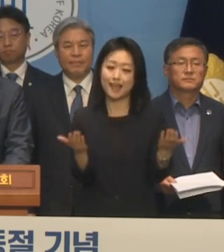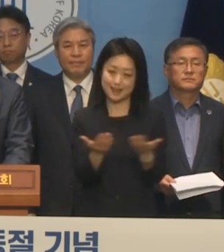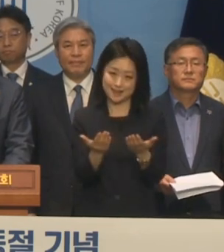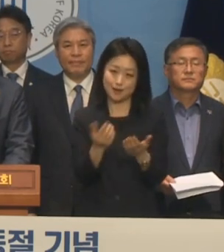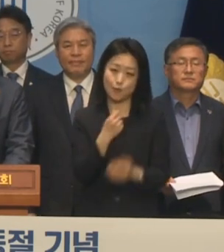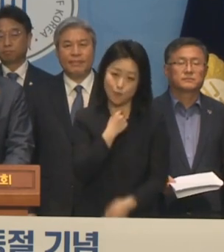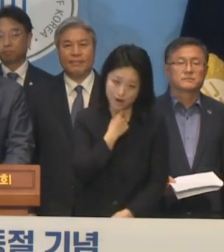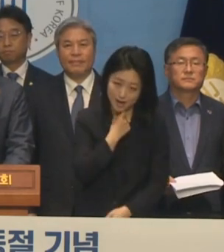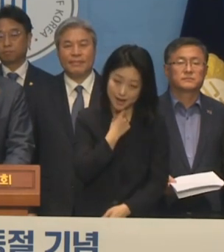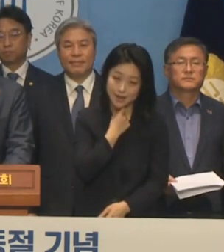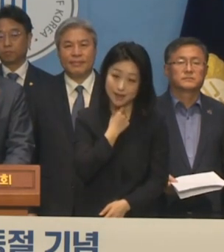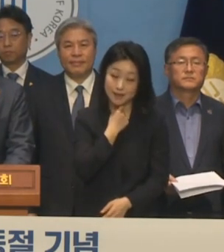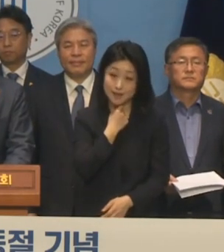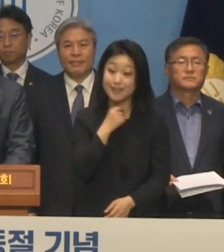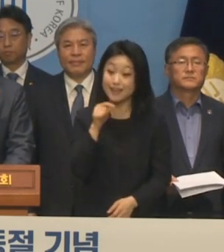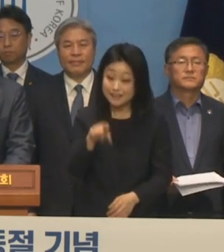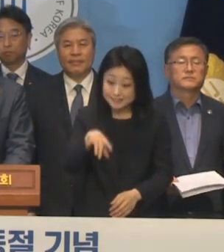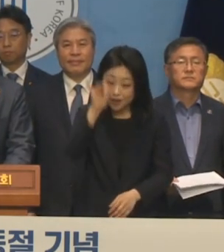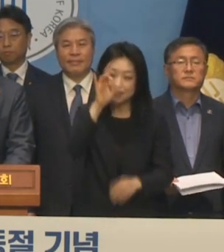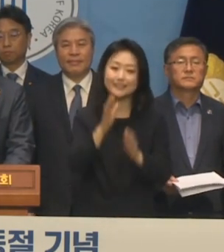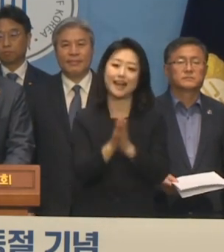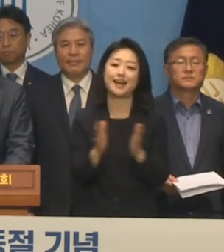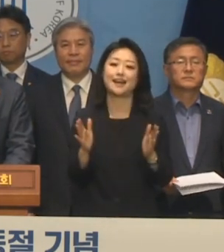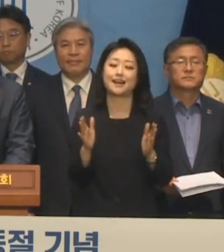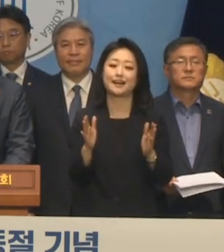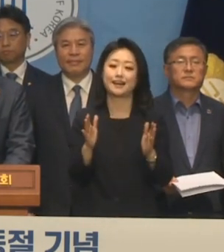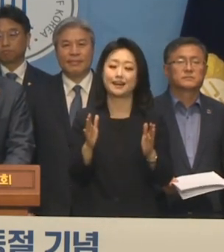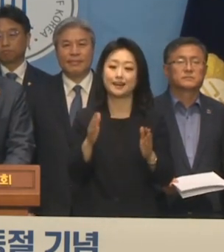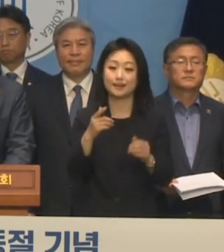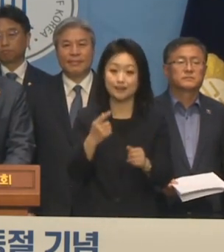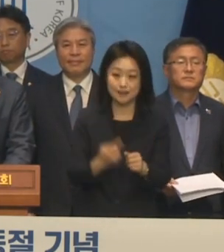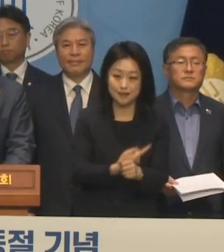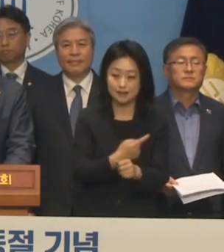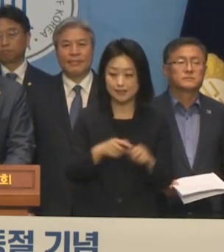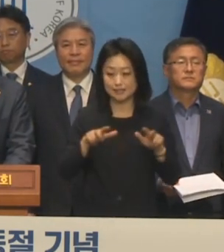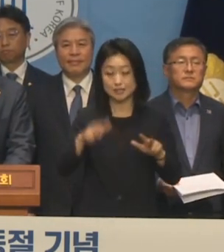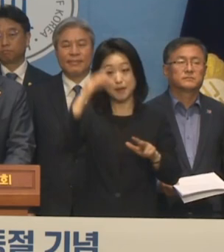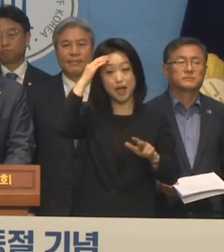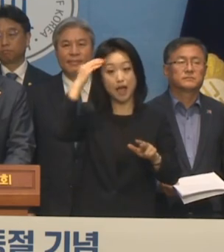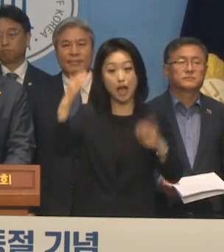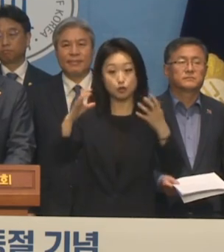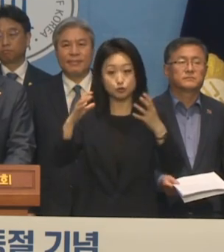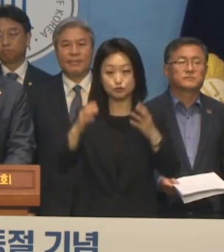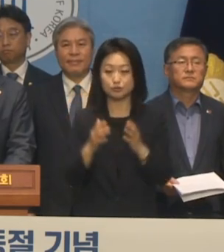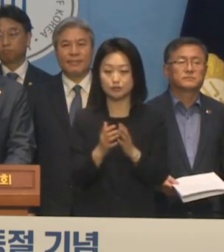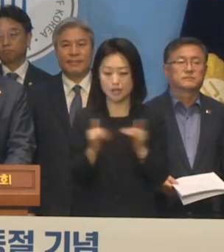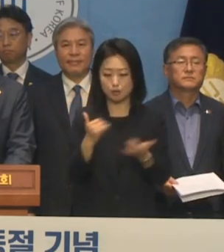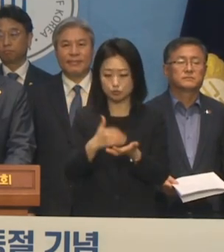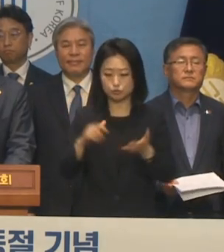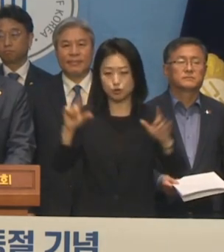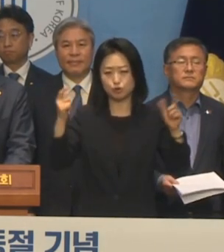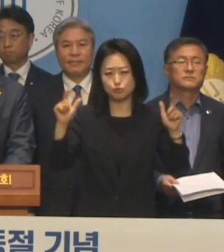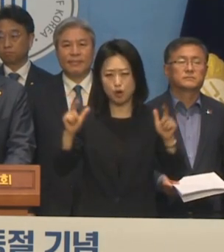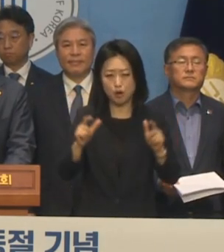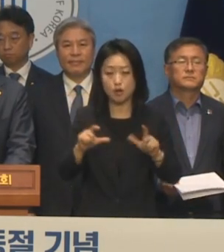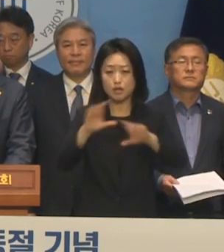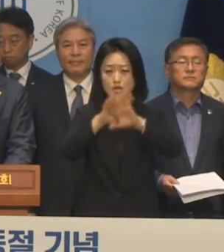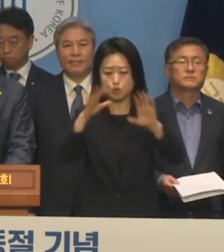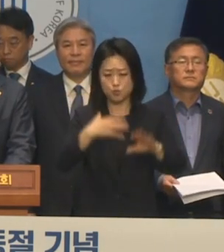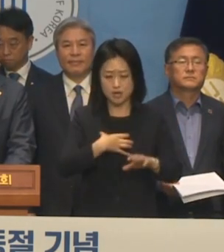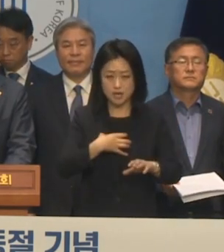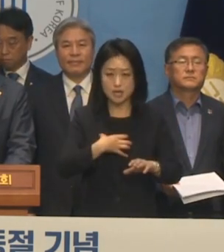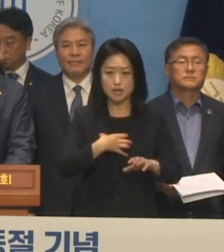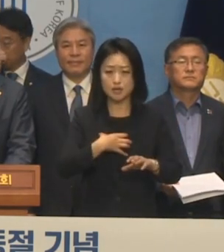보장해달라고 외쳤던 것이 그 시초입니다. 지금 대한민국은 인구 절벽, 기후 위기,